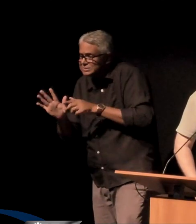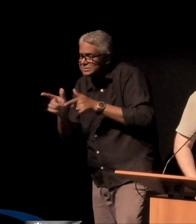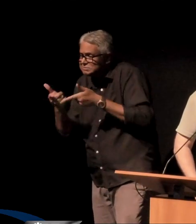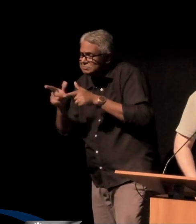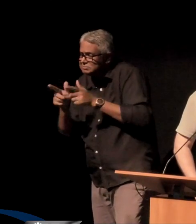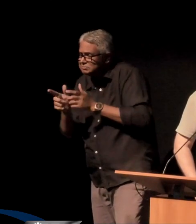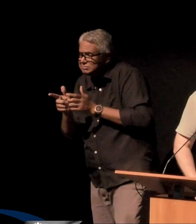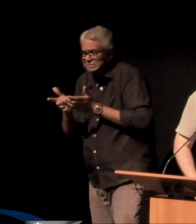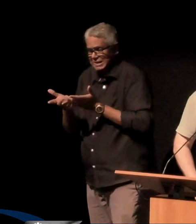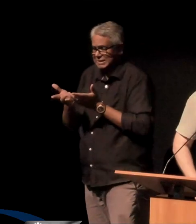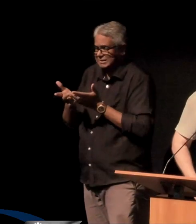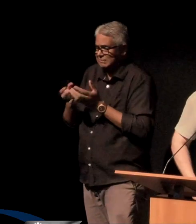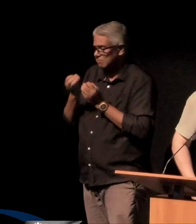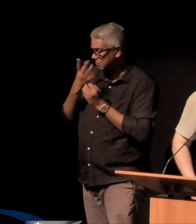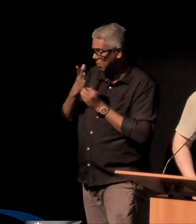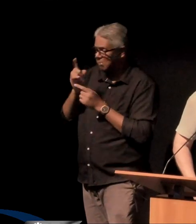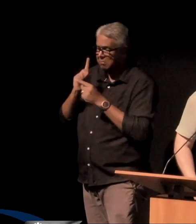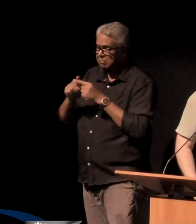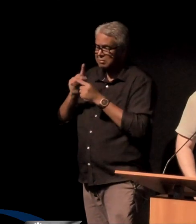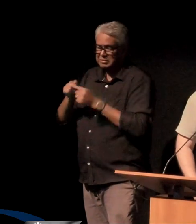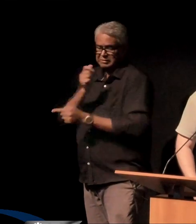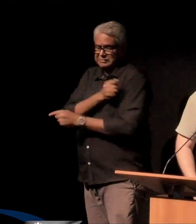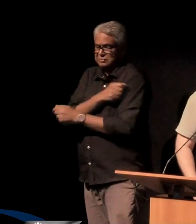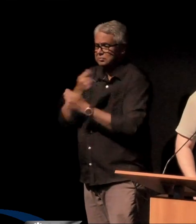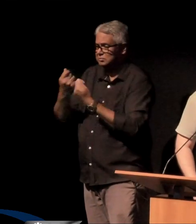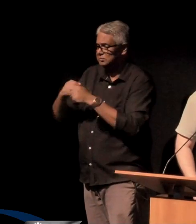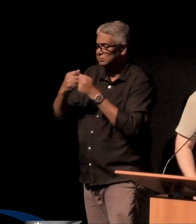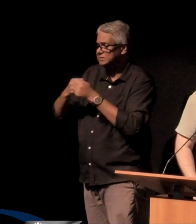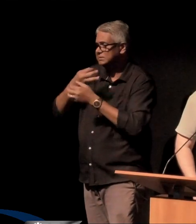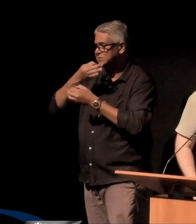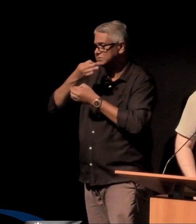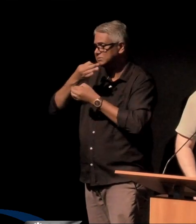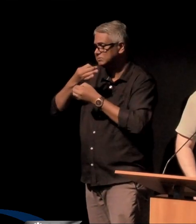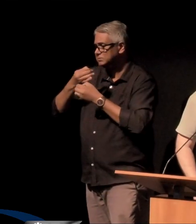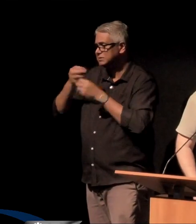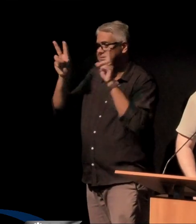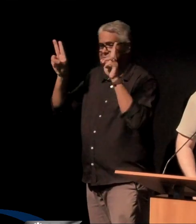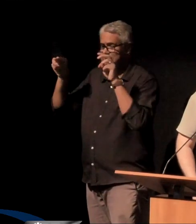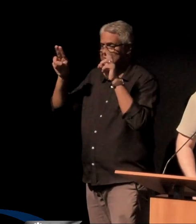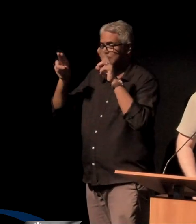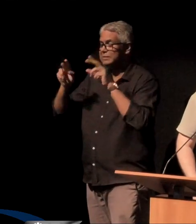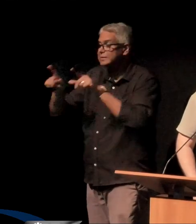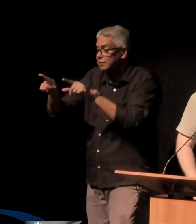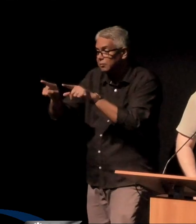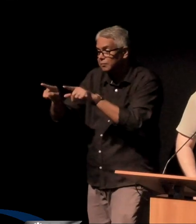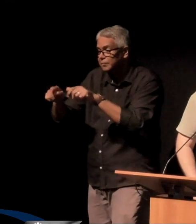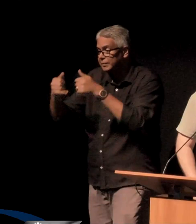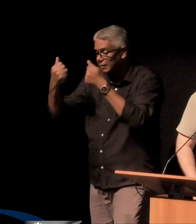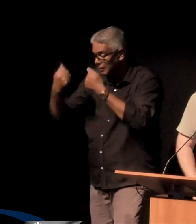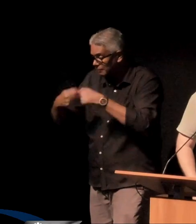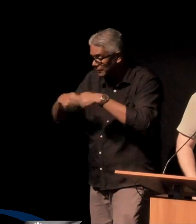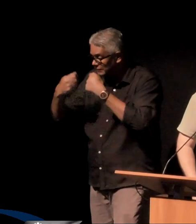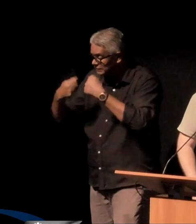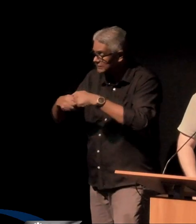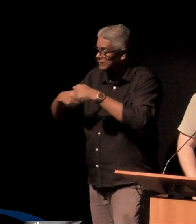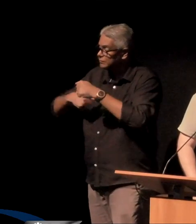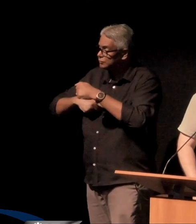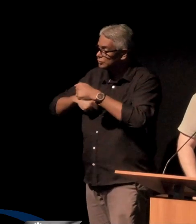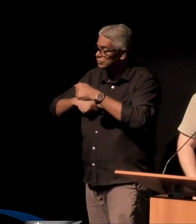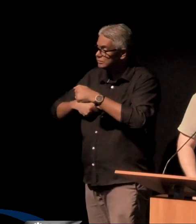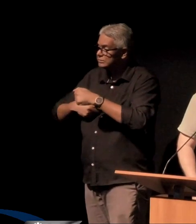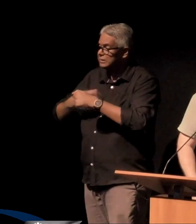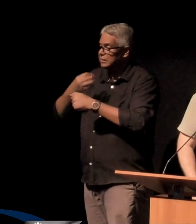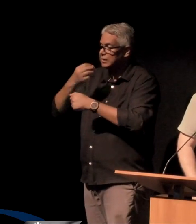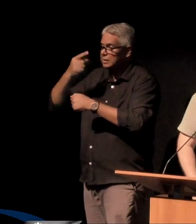faz sentido né preciso fazer por isso que aí é um dos princípios da Ian é o mapeamento é o conhecimento da